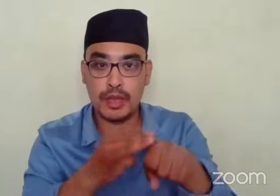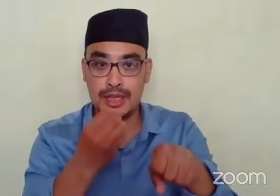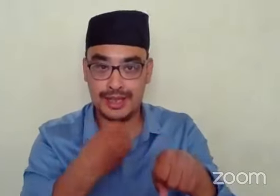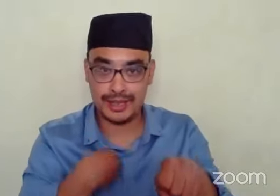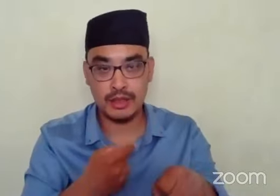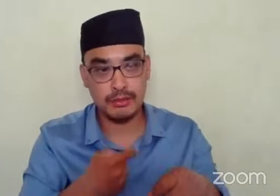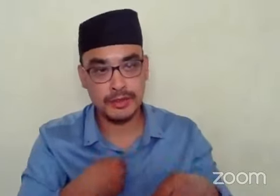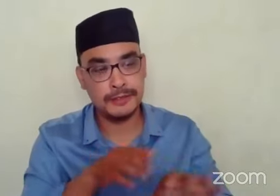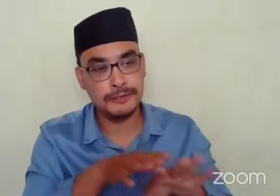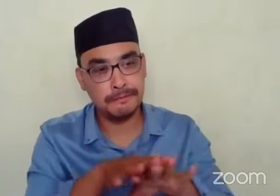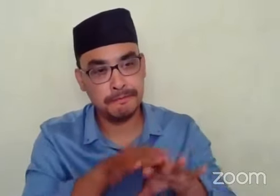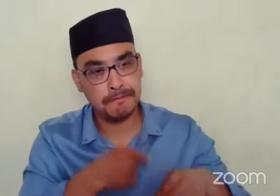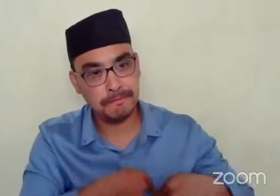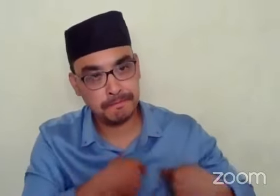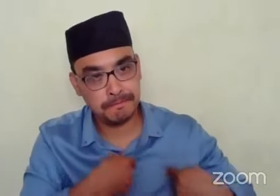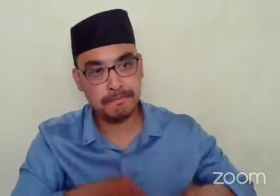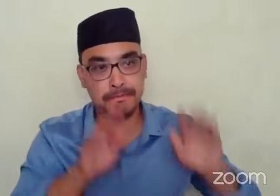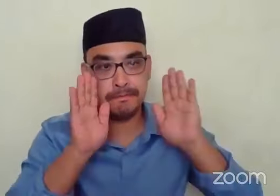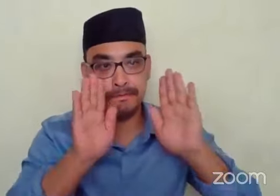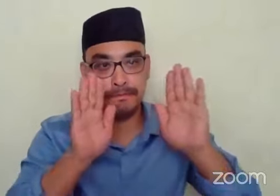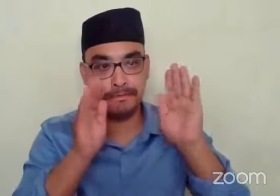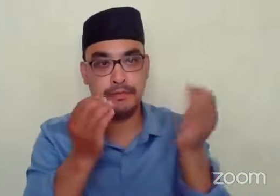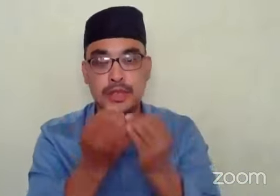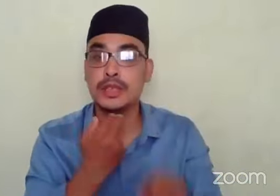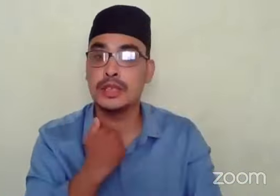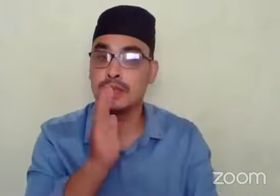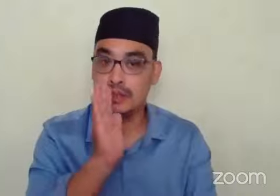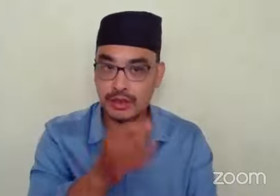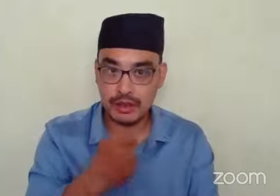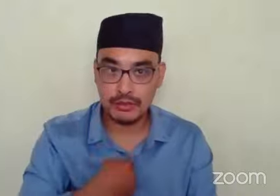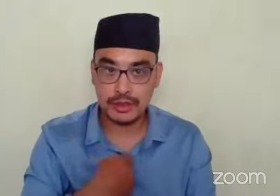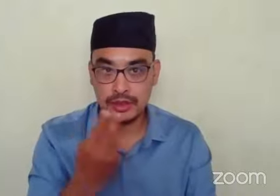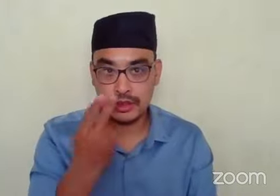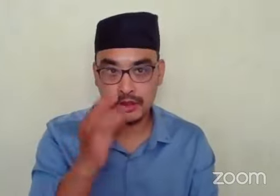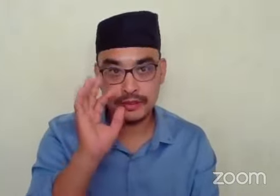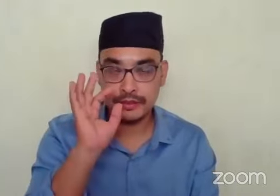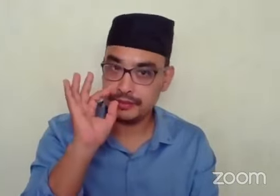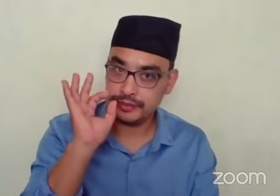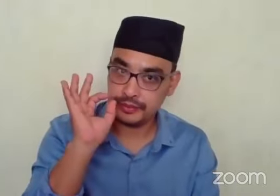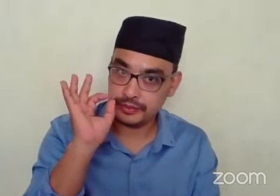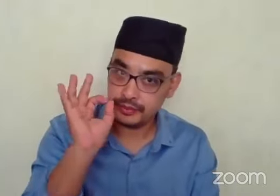एकदमै आभारी छु. मैले मलाई देखिएको छ